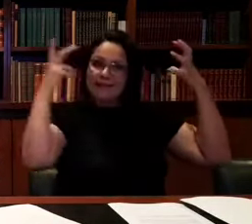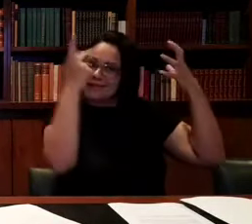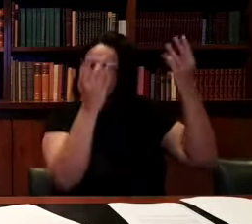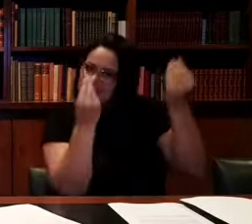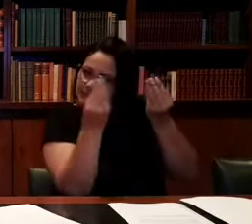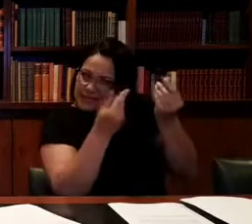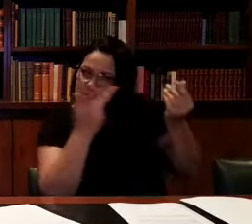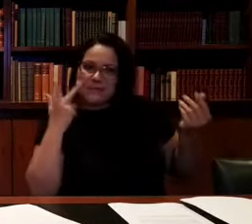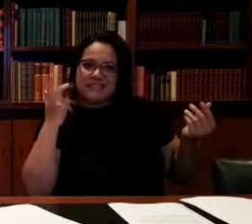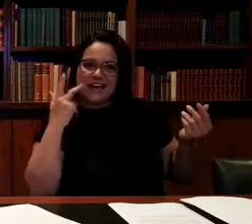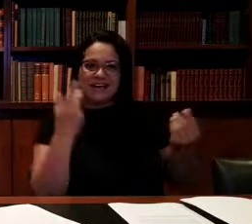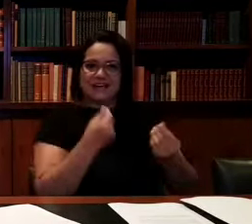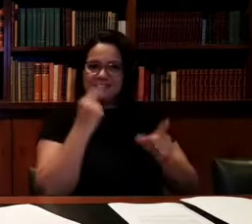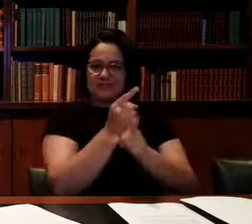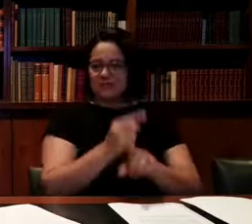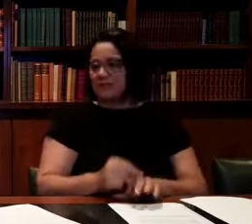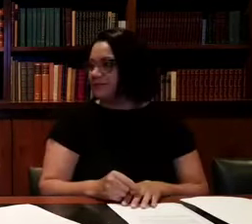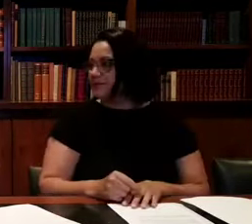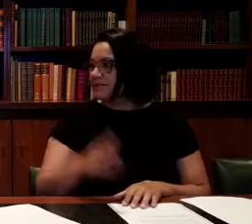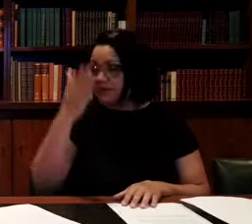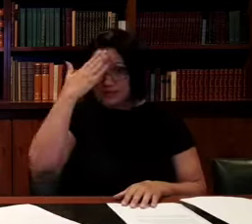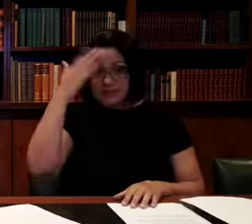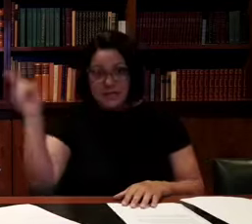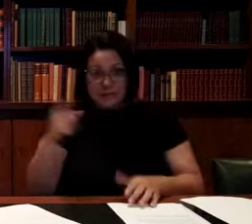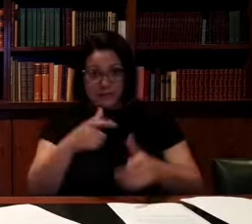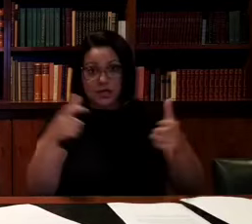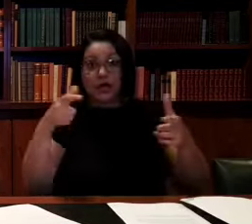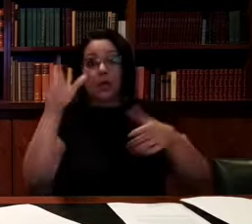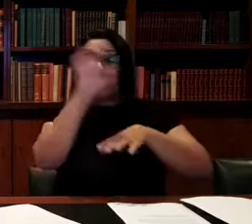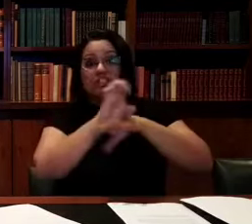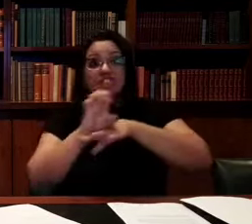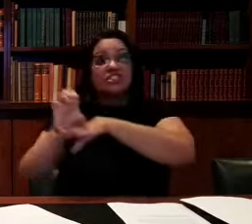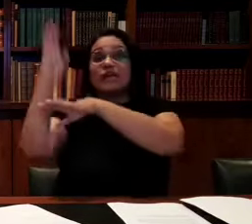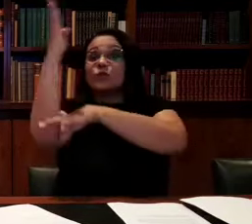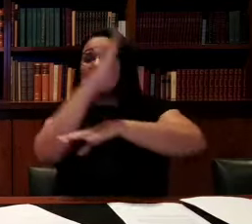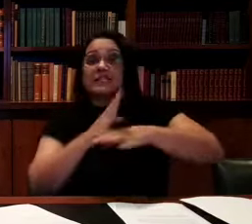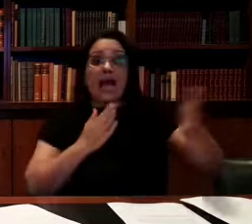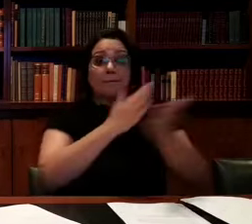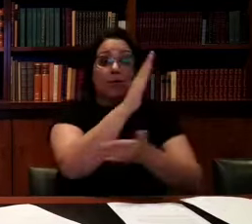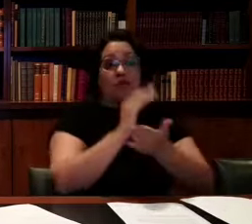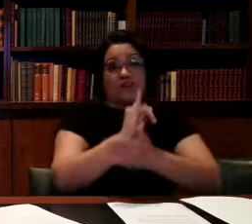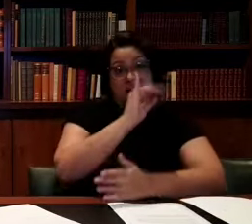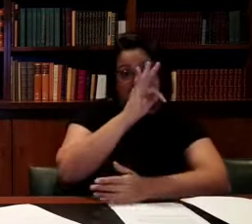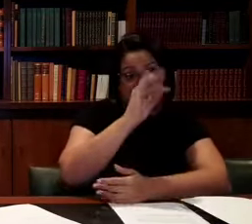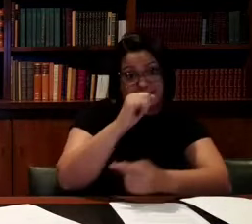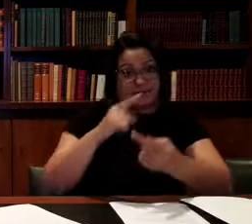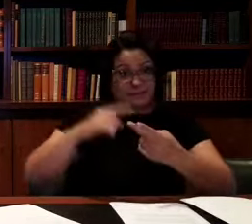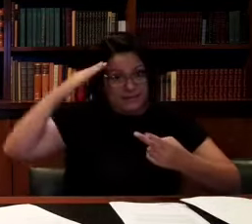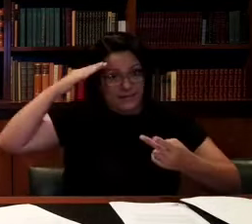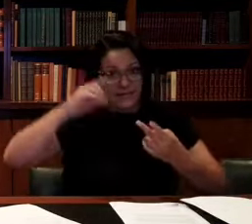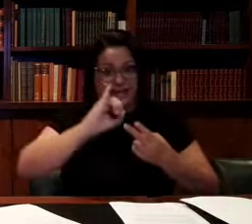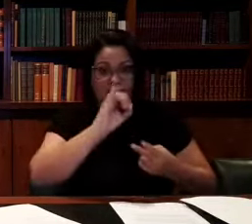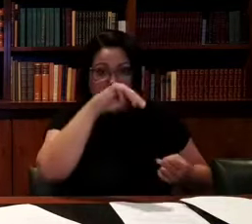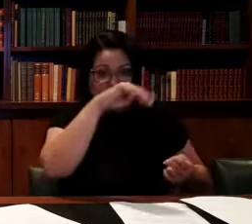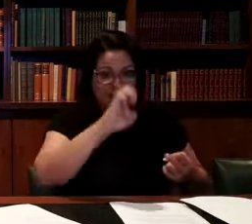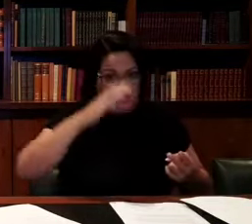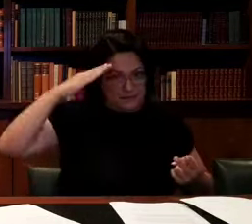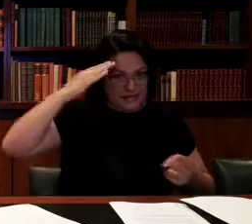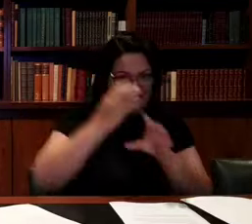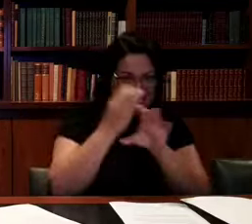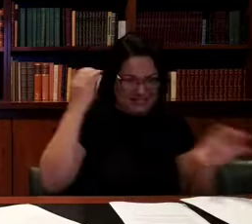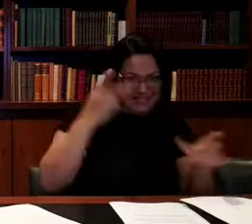o estado do Brasil que a prova hoje mais alunos político e me é o Ceará do PSD do dedo uma história de um pessoal do